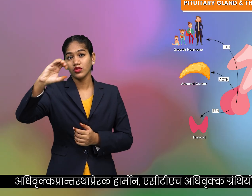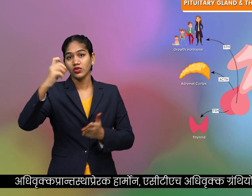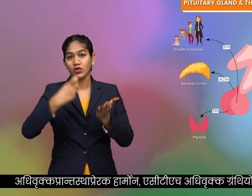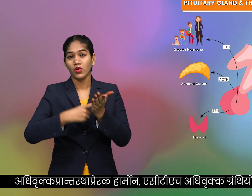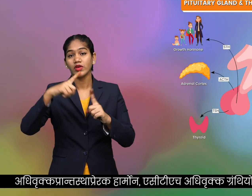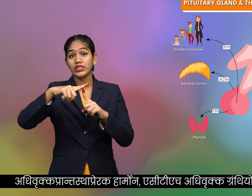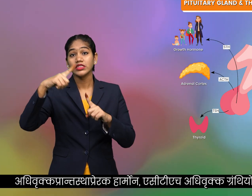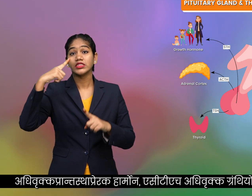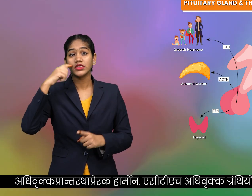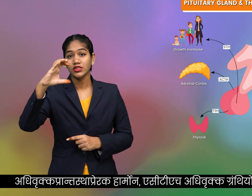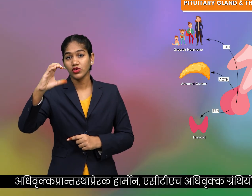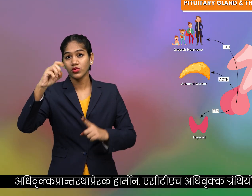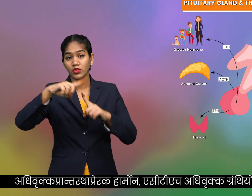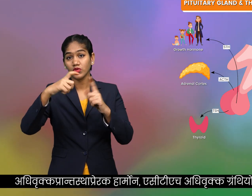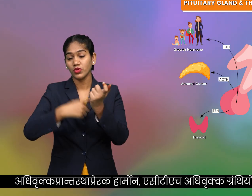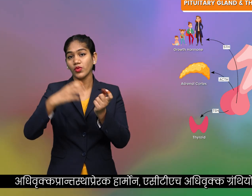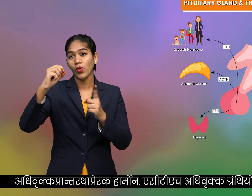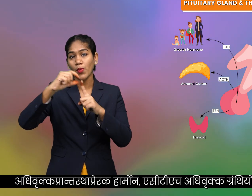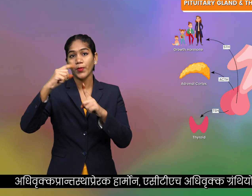एडर्नोकोर्टिकोट्रोपिक हार्मोन